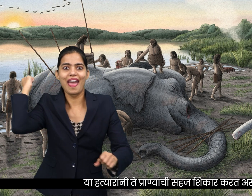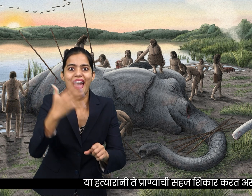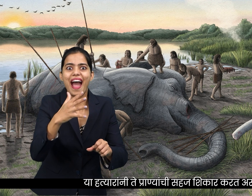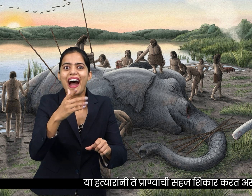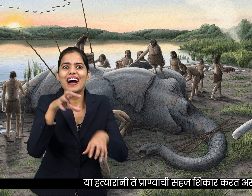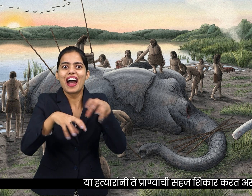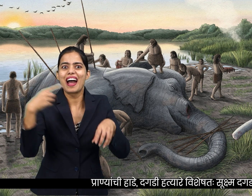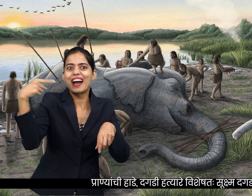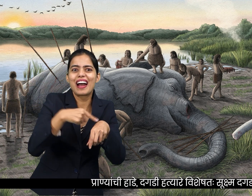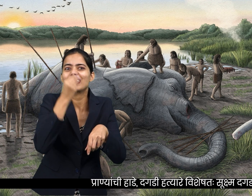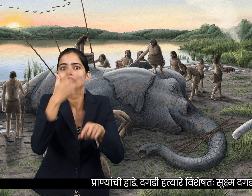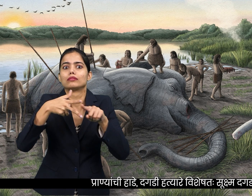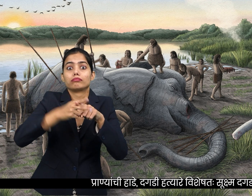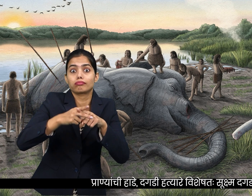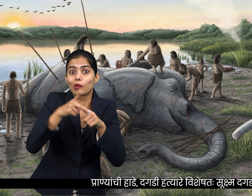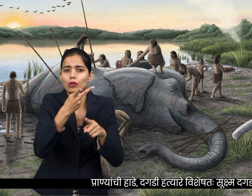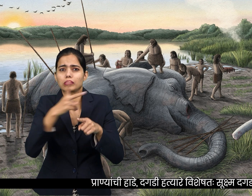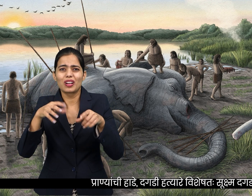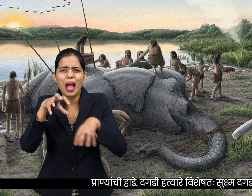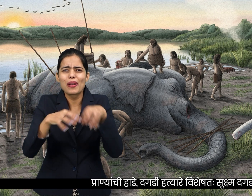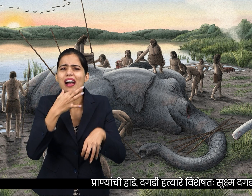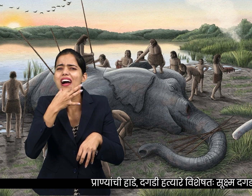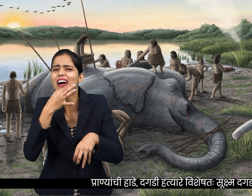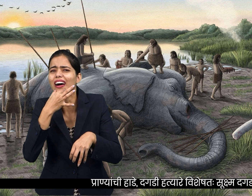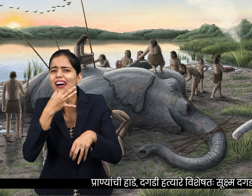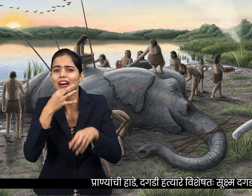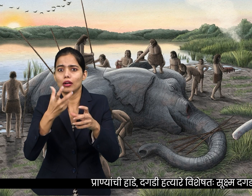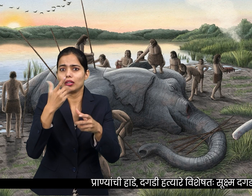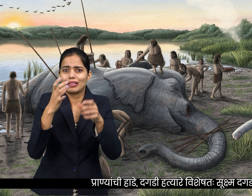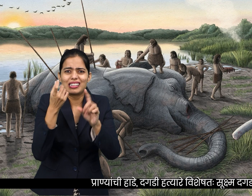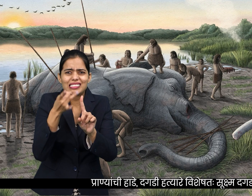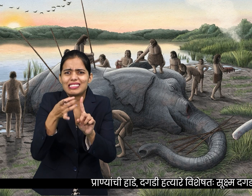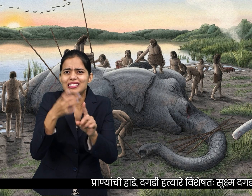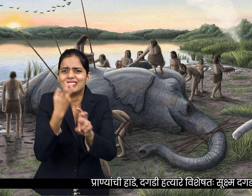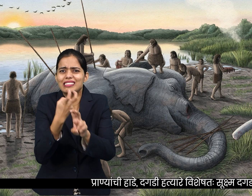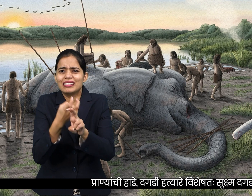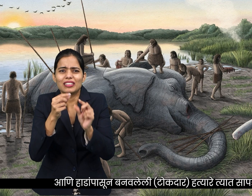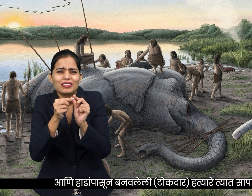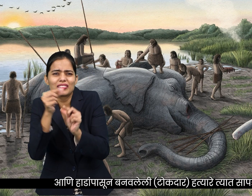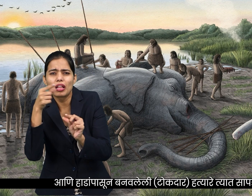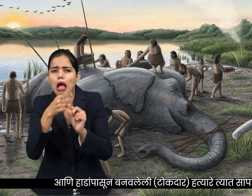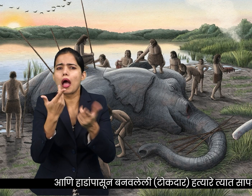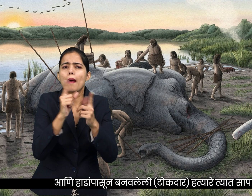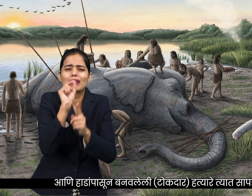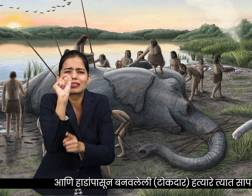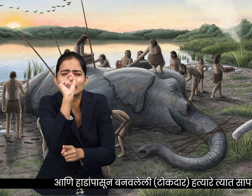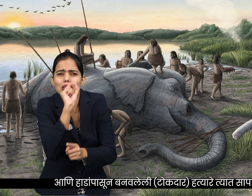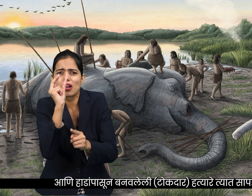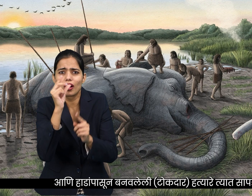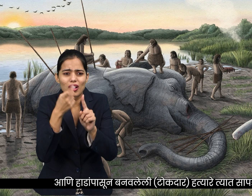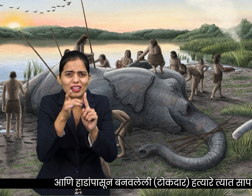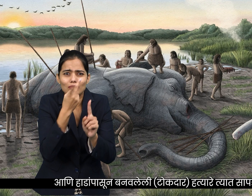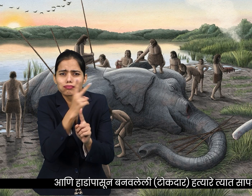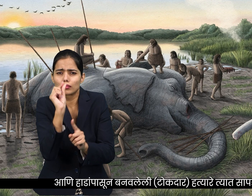असत. प्राण्यांची हाडे, दगडी हत्यारे, विशेषतः सूक्ष्म दगड आणि हाडांपासून बनवलेली